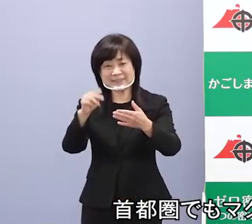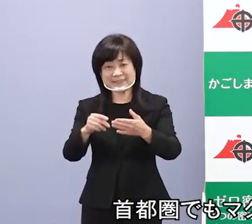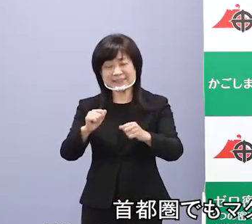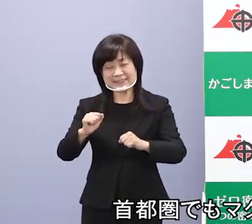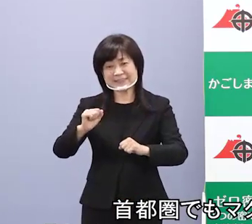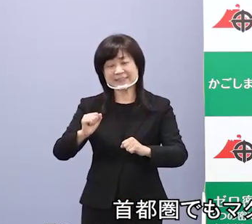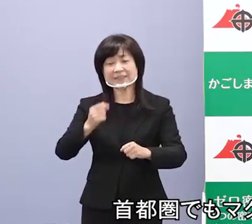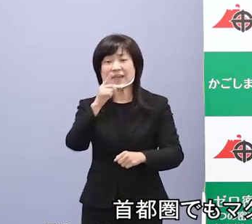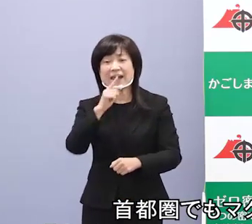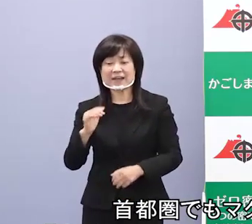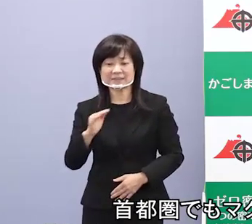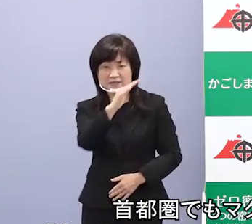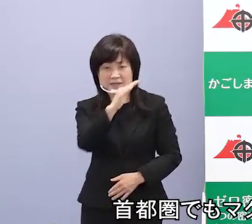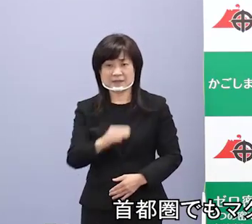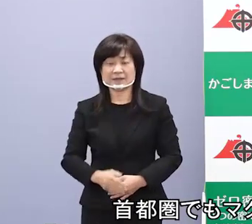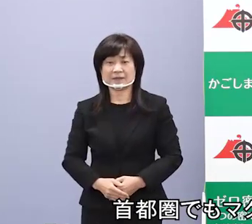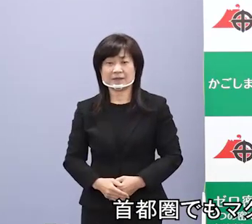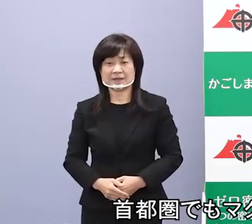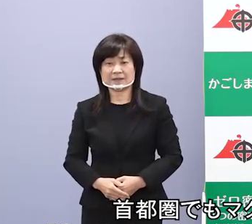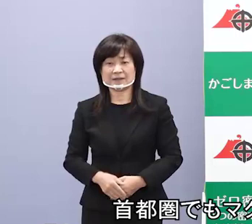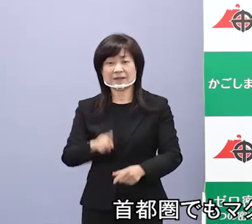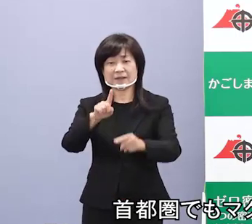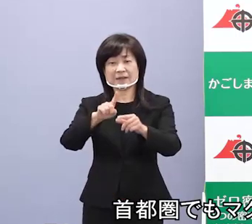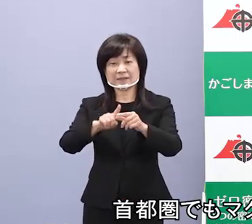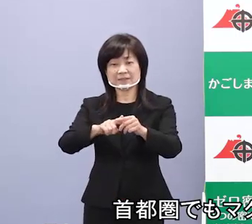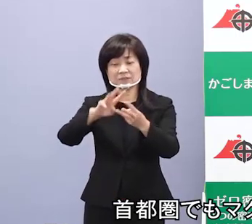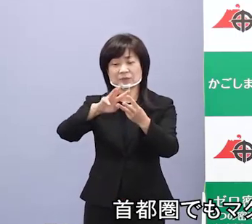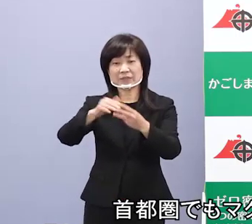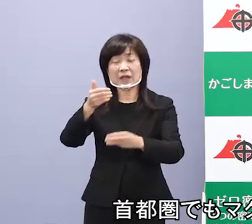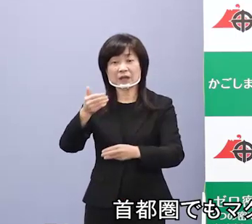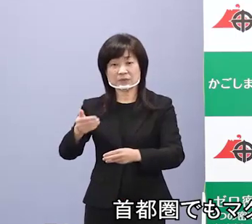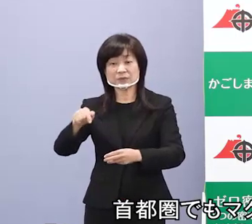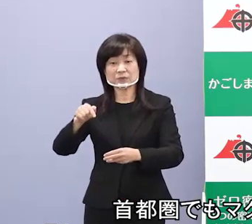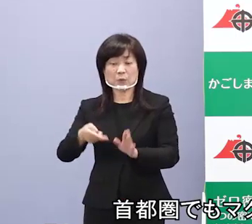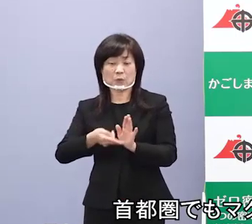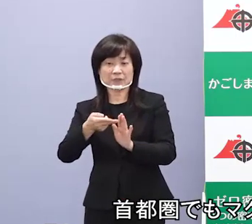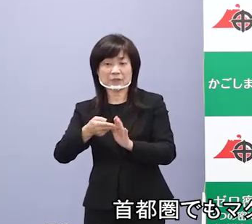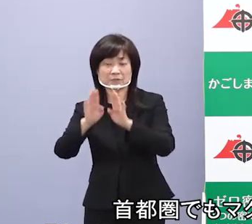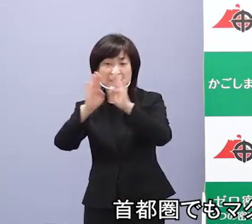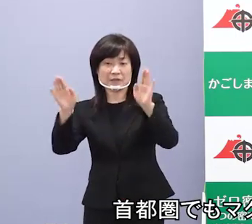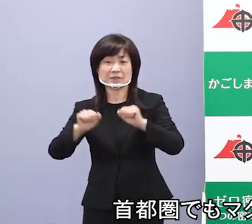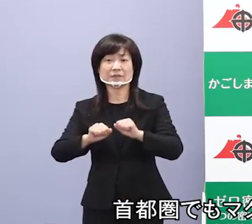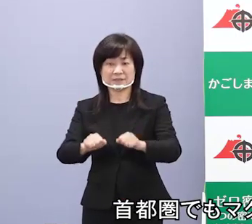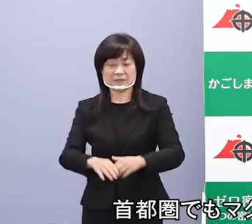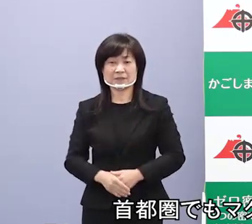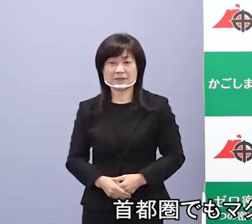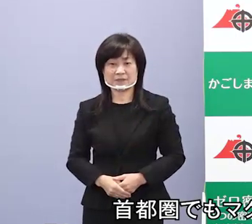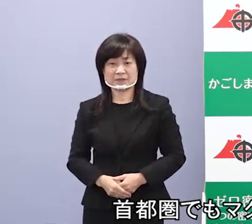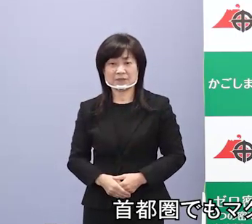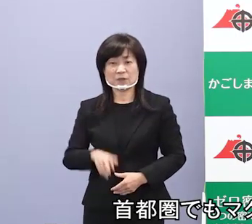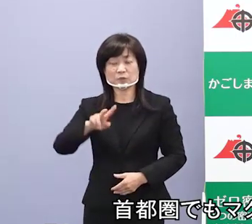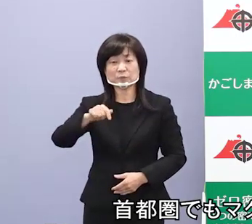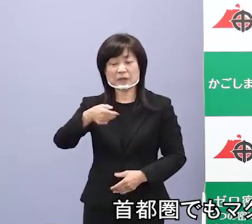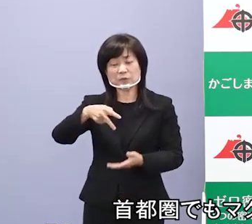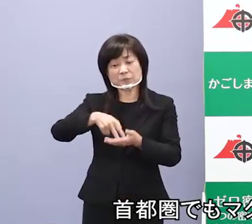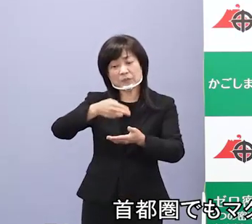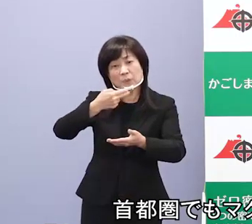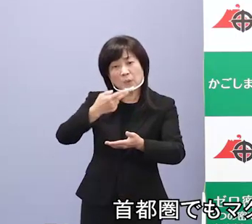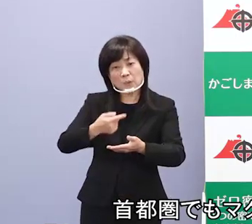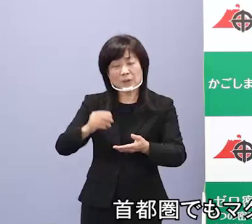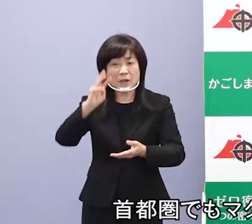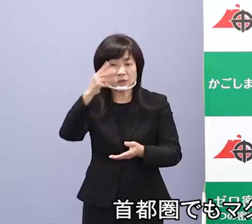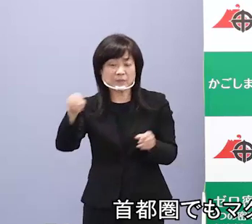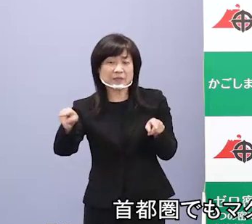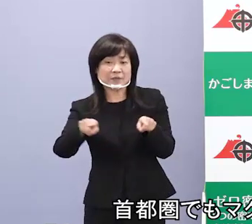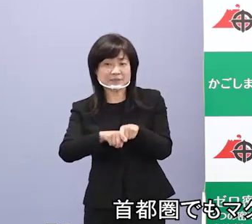。千代田区の赤坂エクセルホテル東急で開催されているグルバンドビュッフェ鹿児島に合わせ